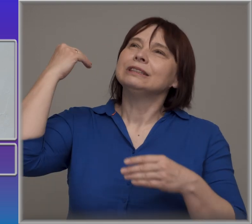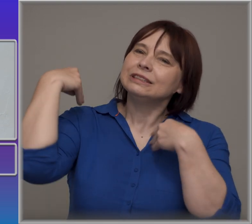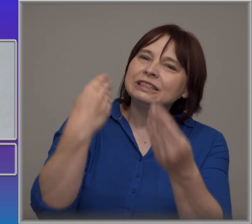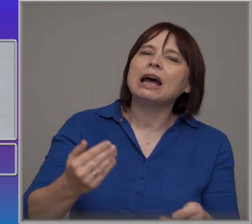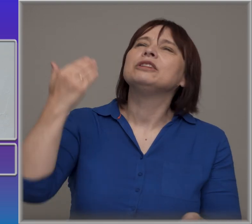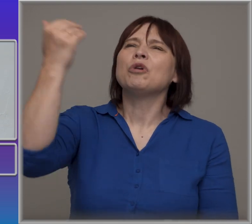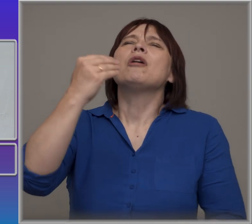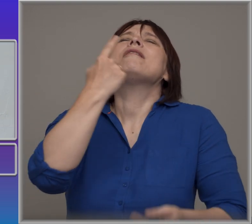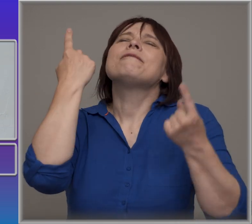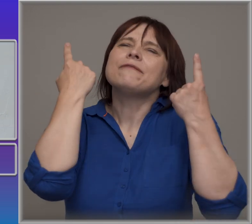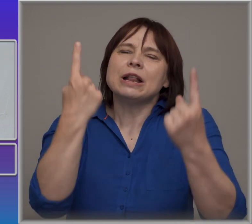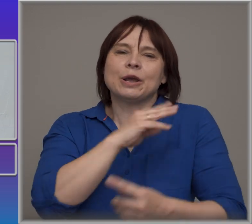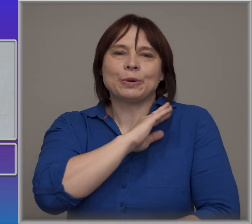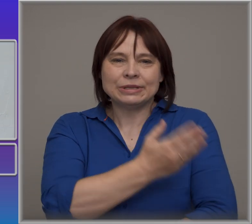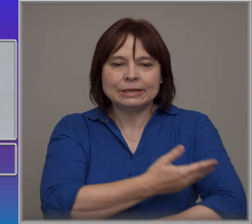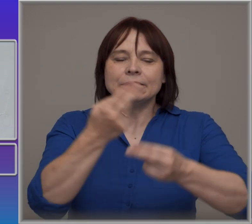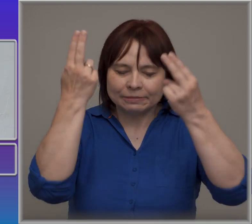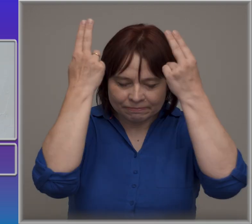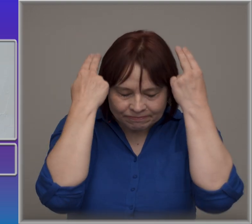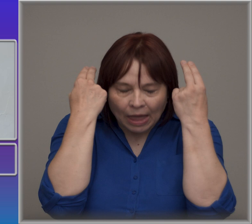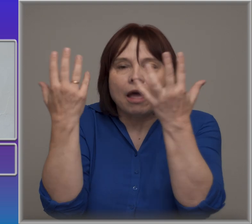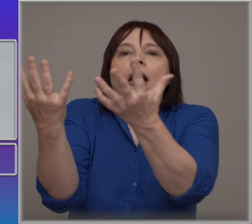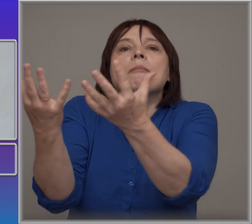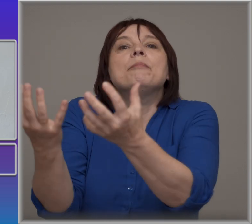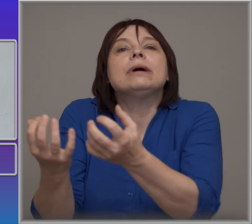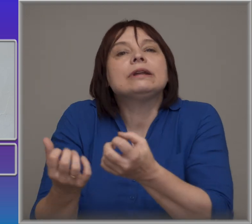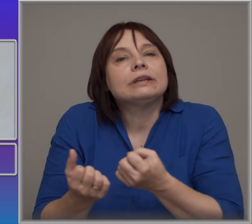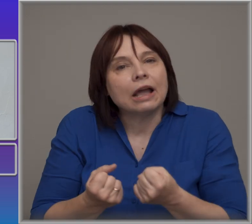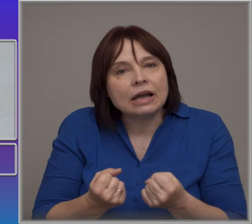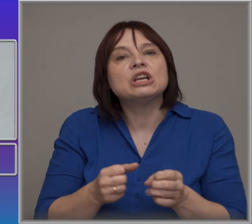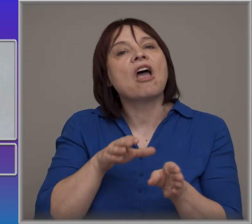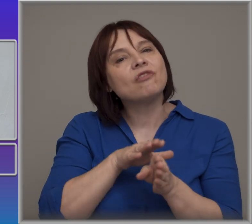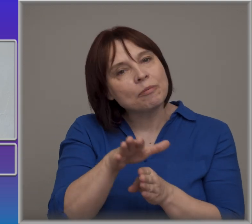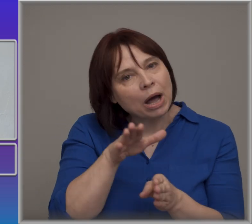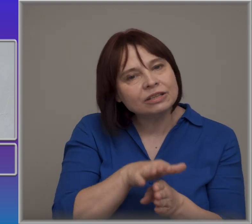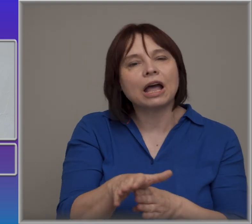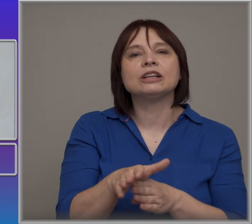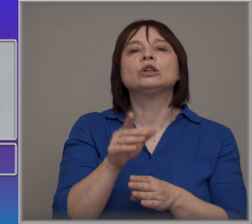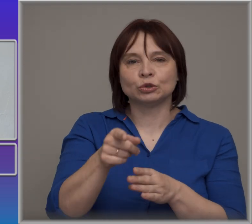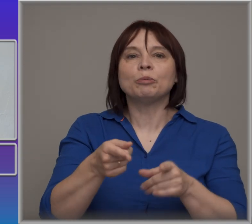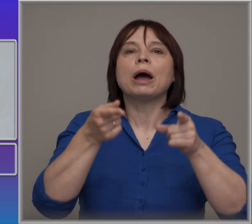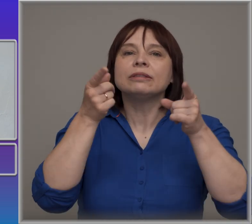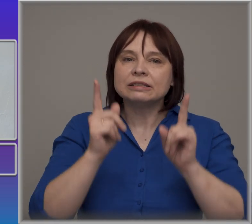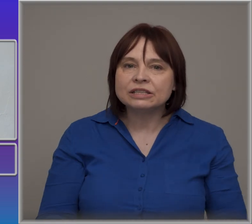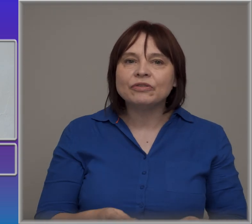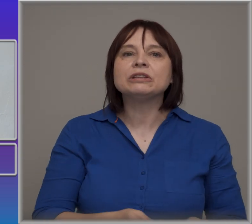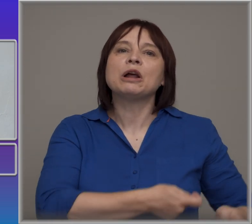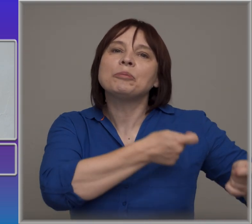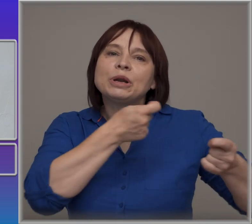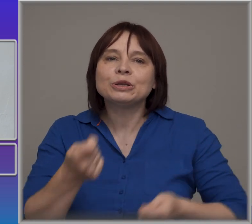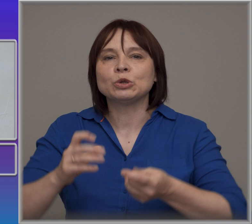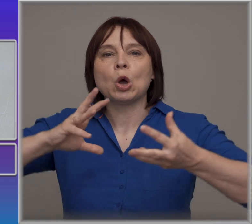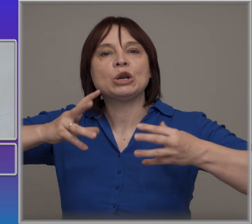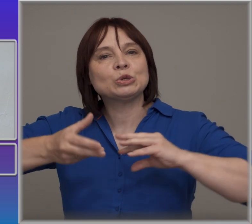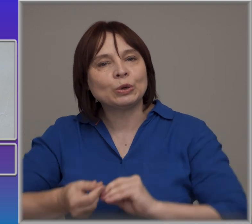силу смирения, принять, растворить веру и жить этим, чтобы действительно это принесло плод и благословение в жизнь каждого